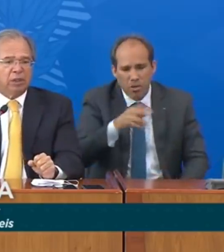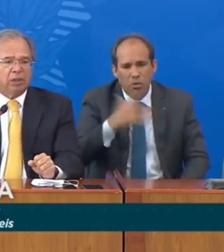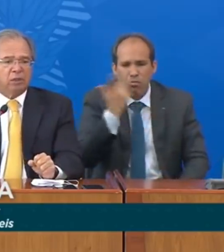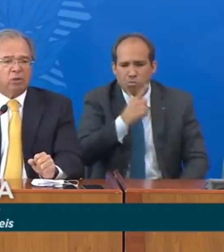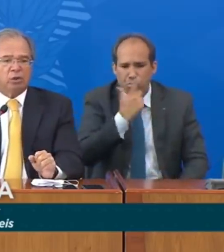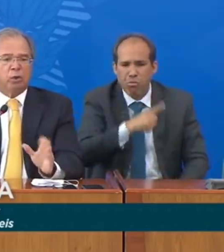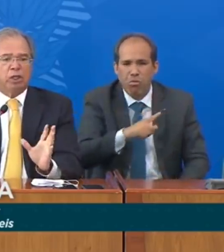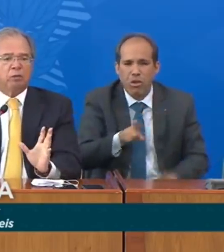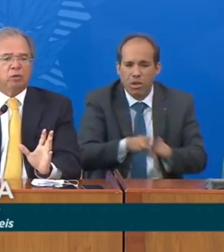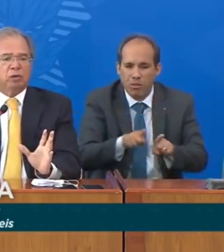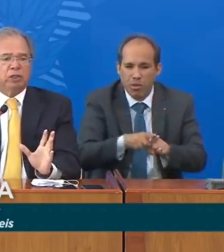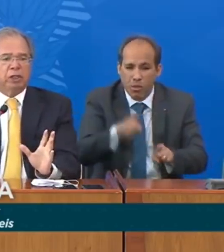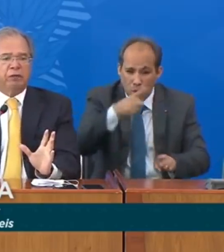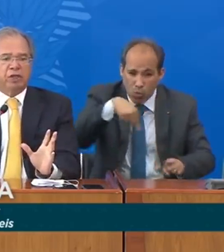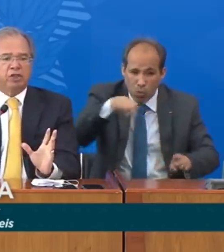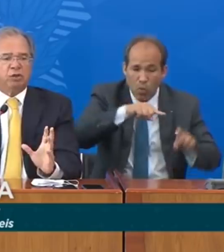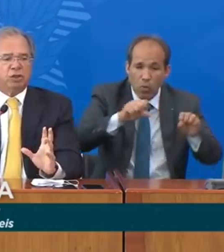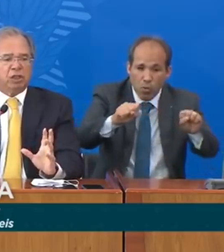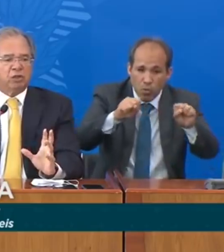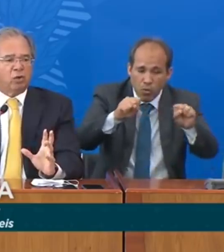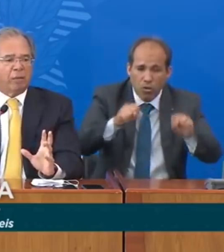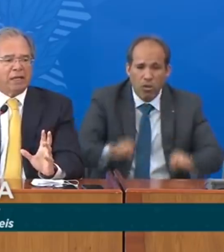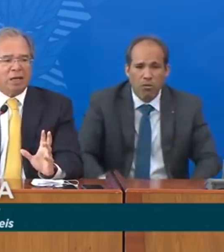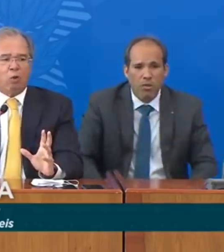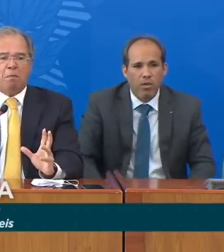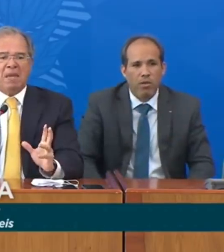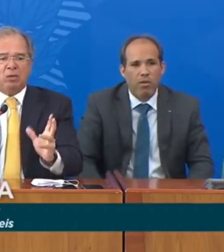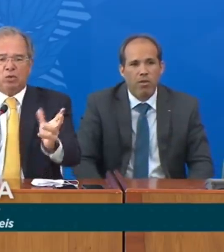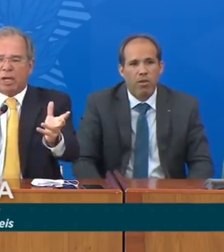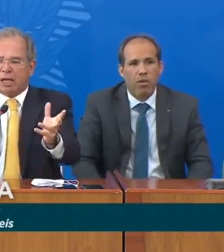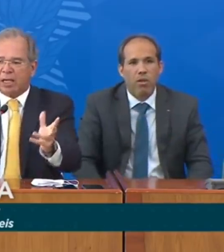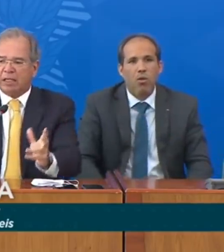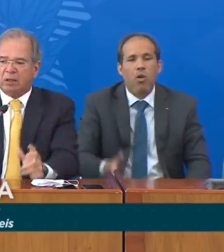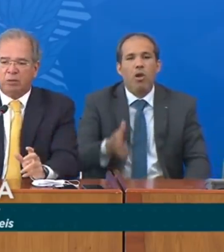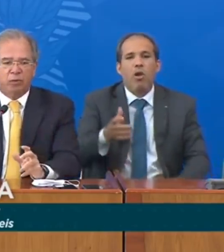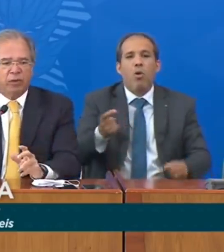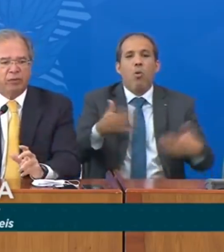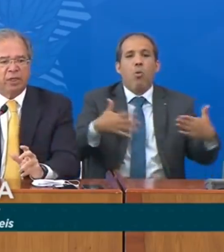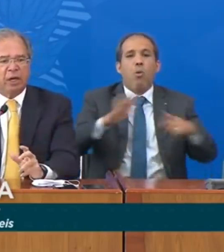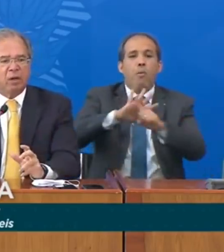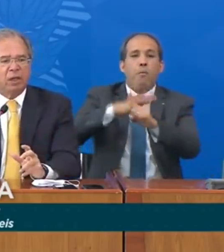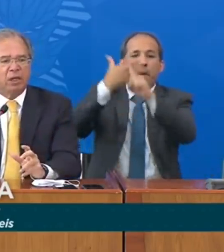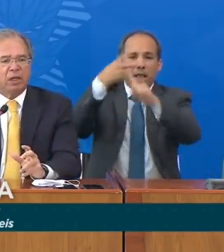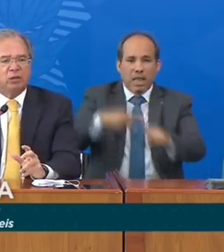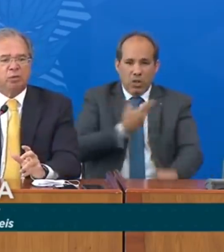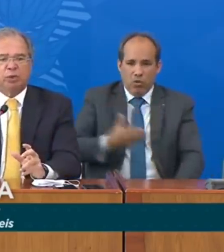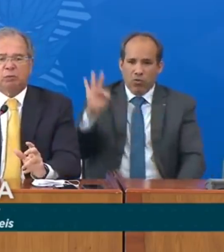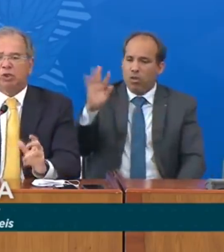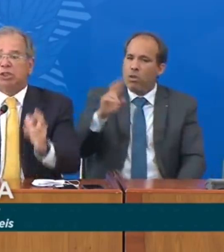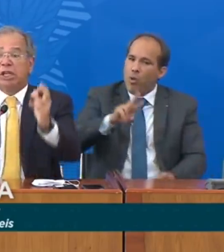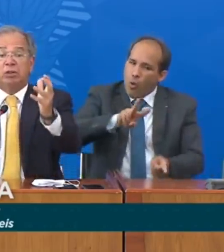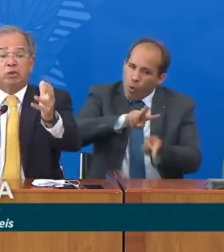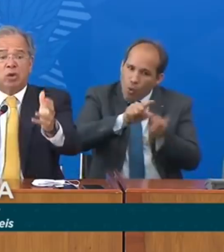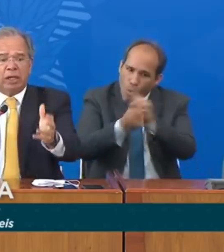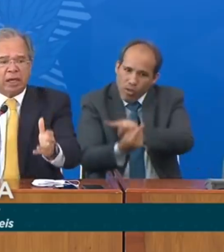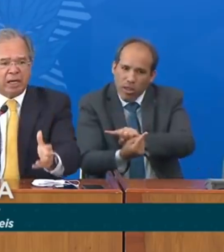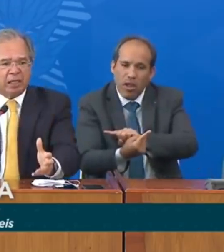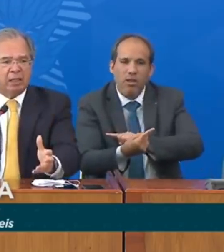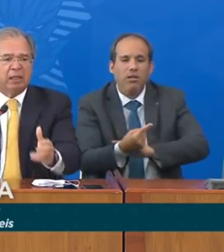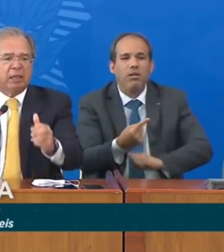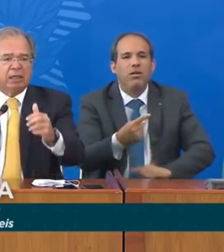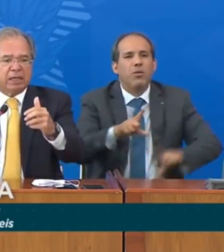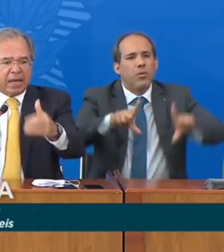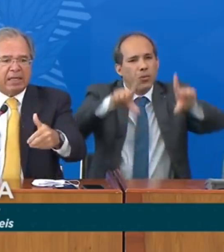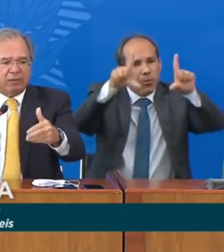isso. Então, nós podemos, em vez disso se transformar em aumento de arrecadação para o governo federal, nós podemos